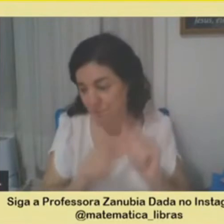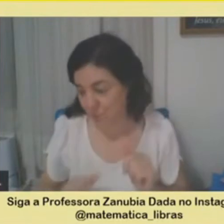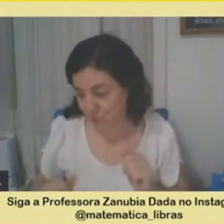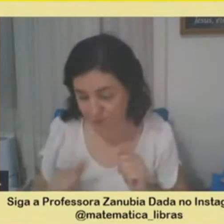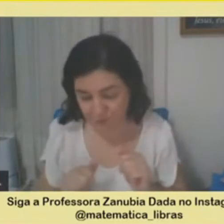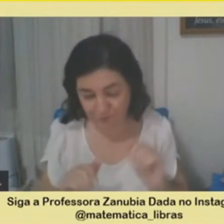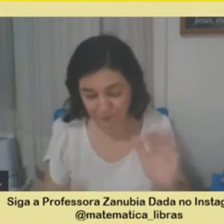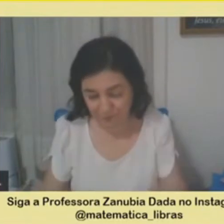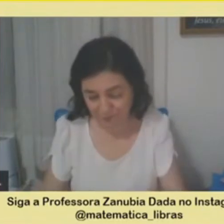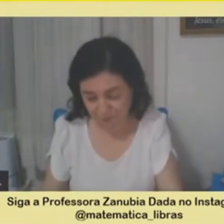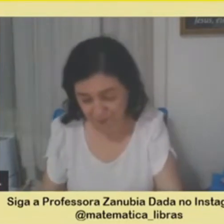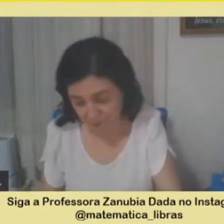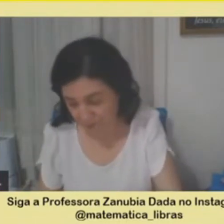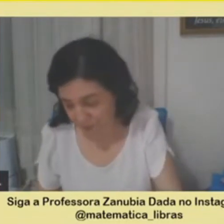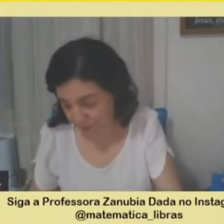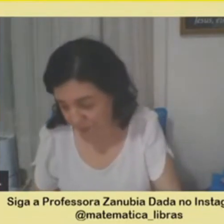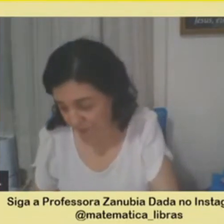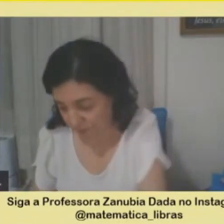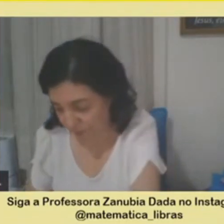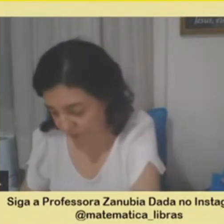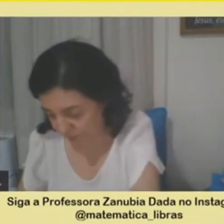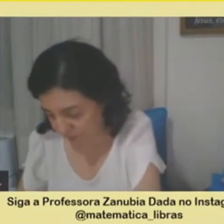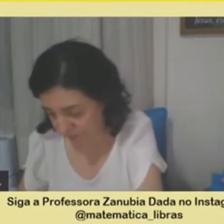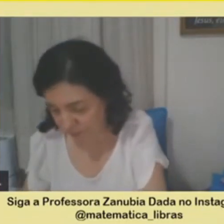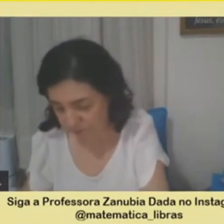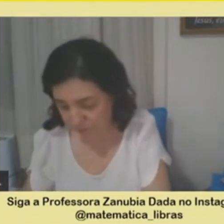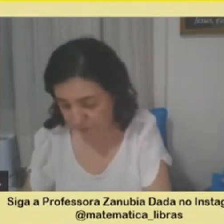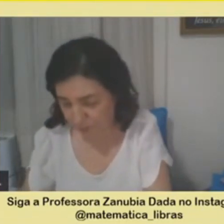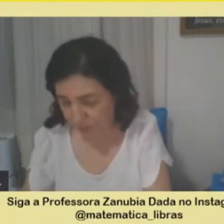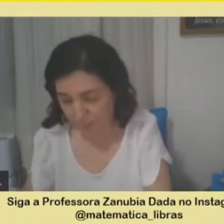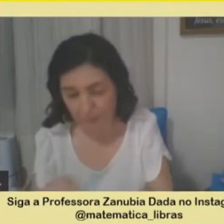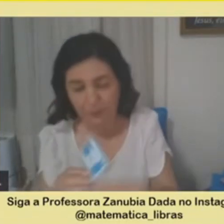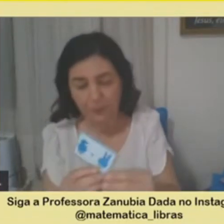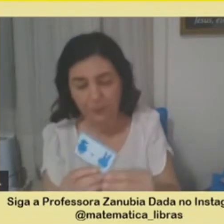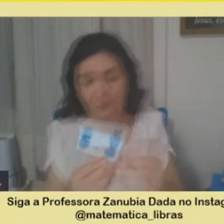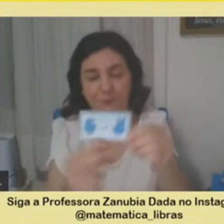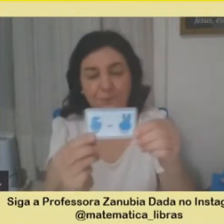exemplo, deixa eu pensar aqui pra mim, no sinal.